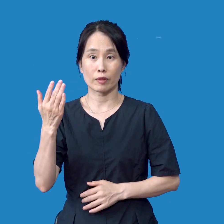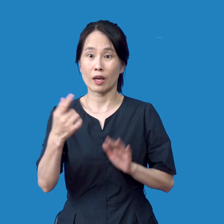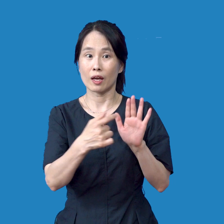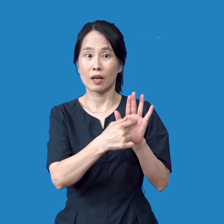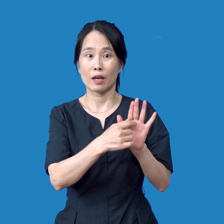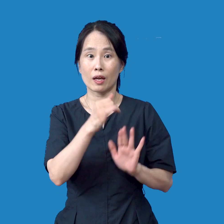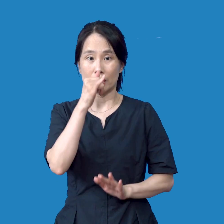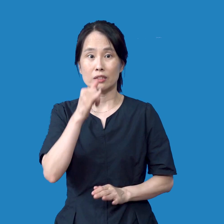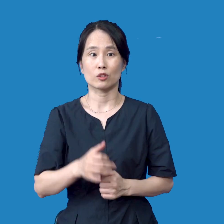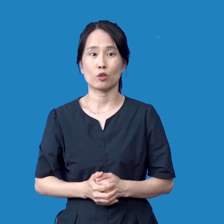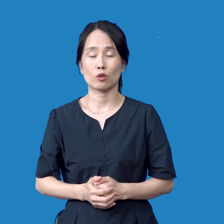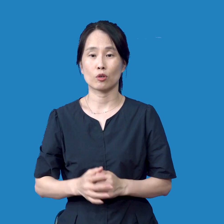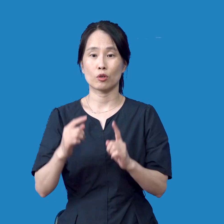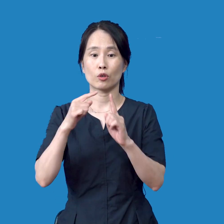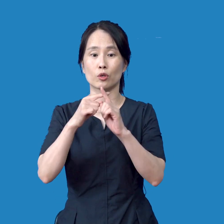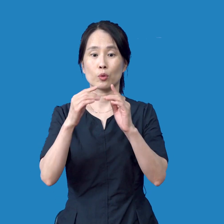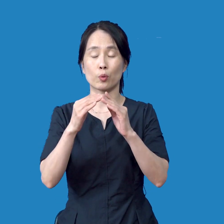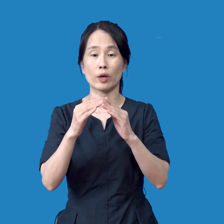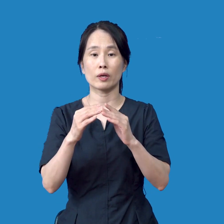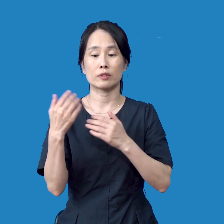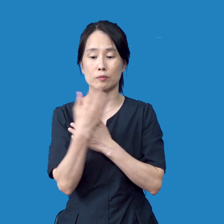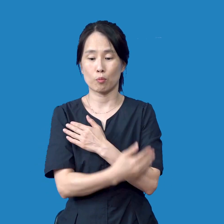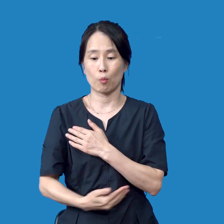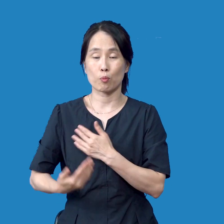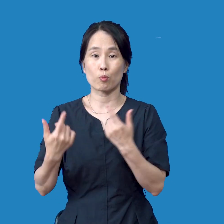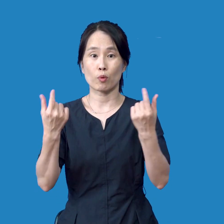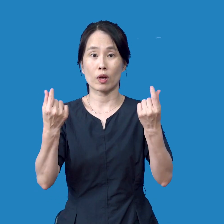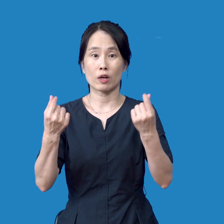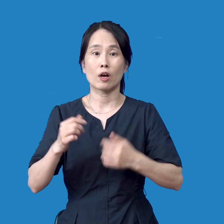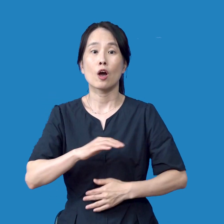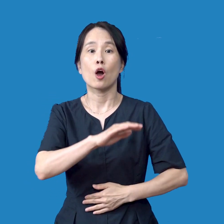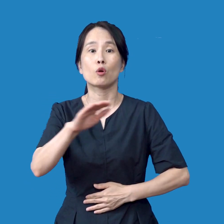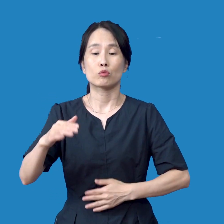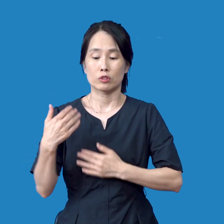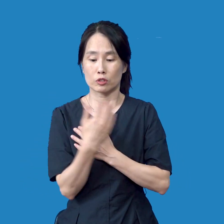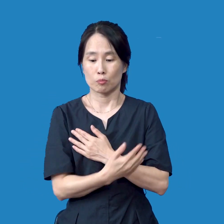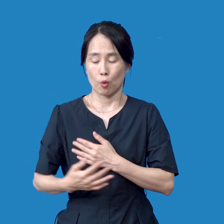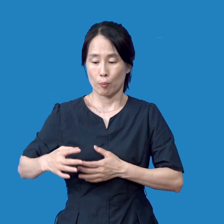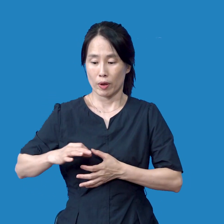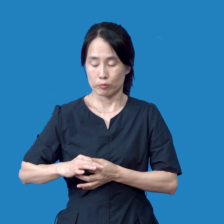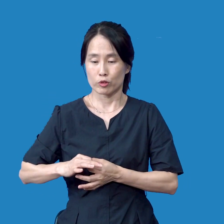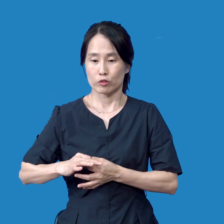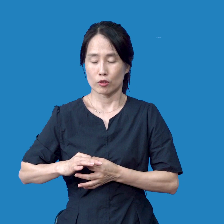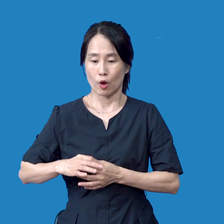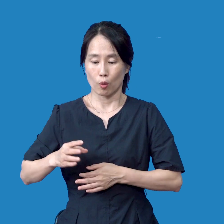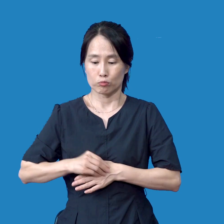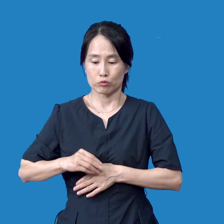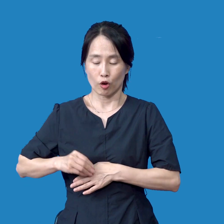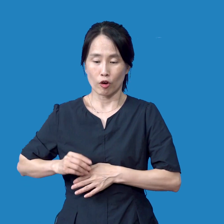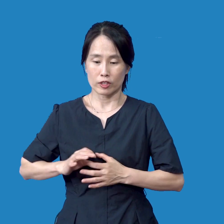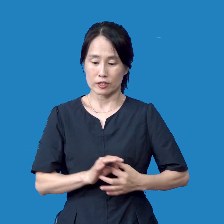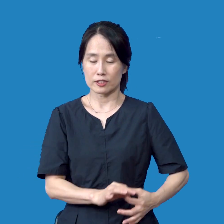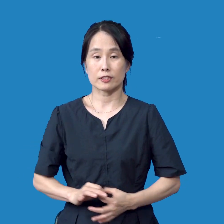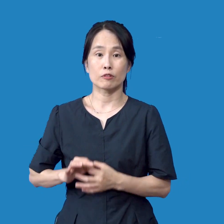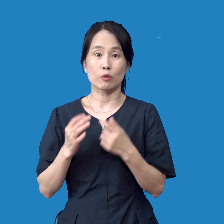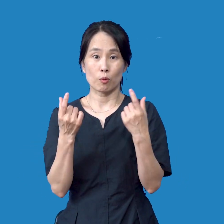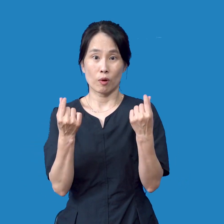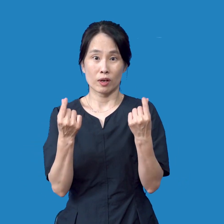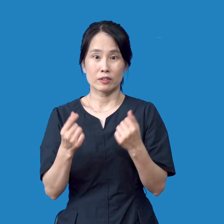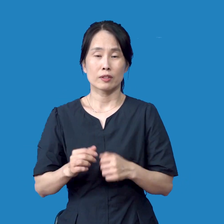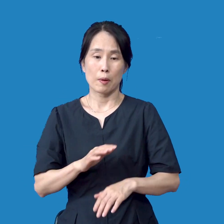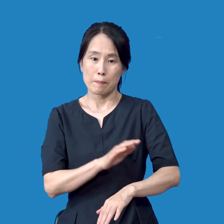했습니다. 교회는 몸과 같고 우리는 그 몸에 붙어 있는 지체와 같다고 했습니다.